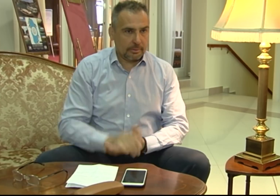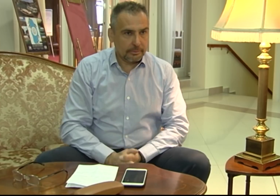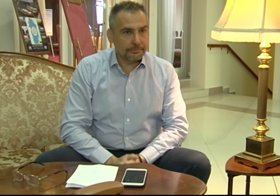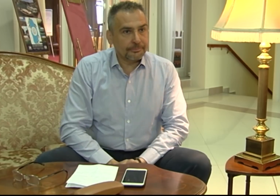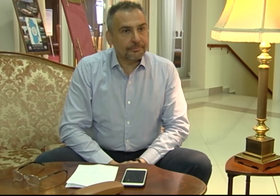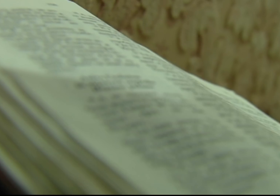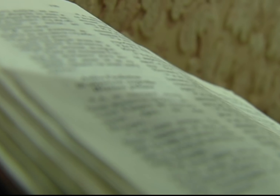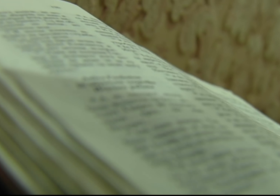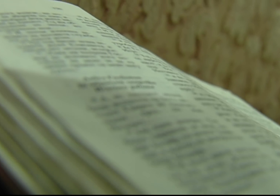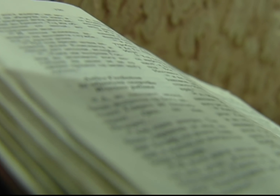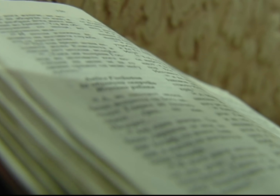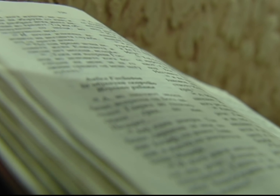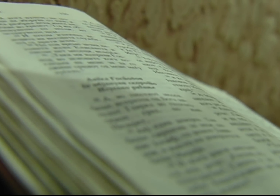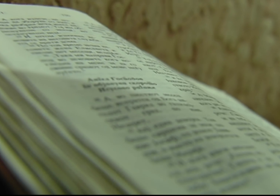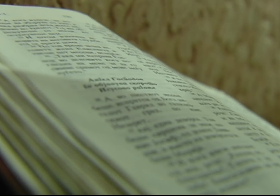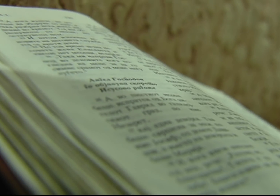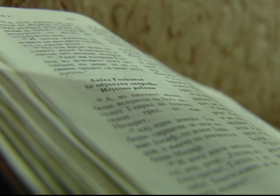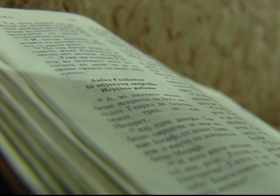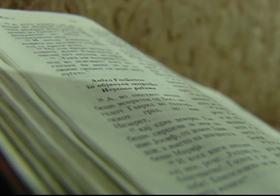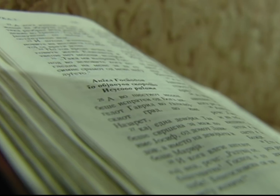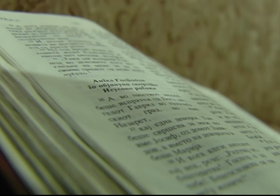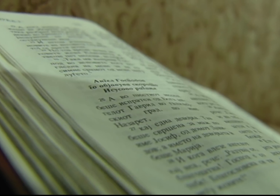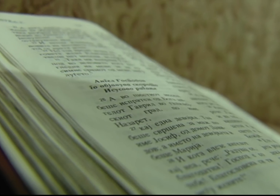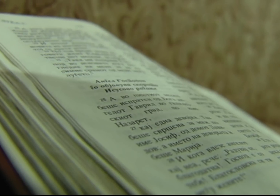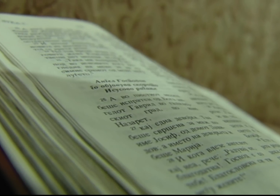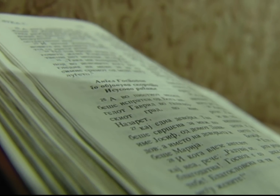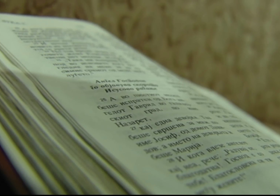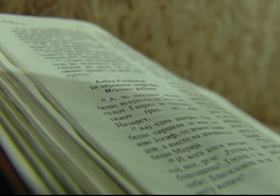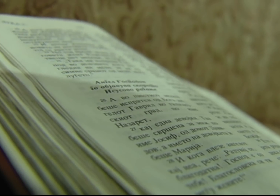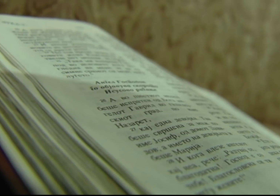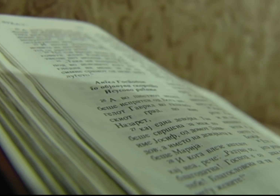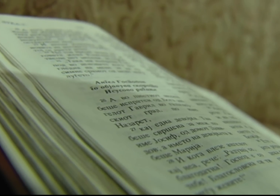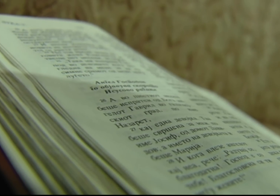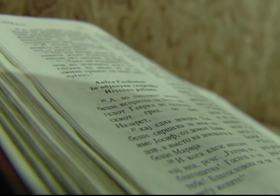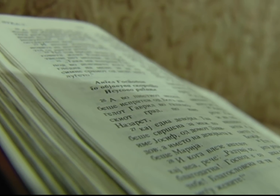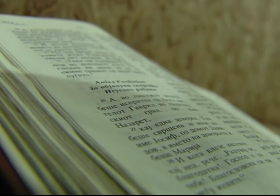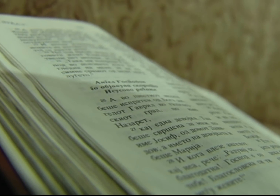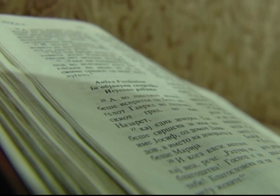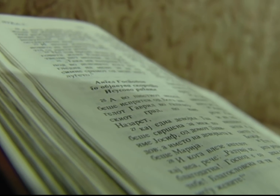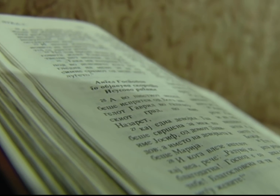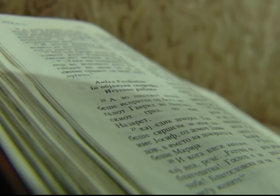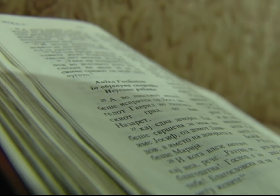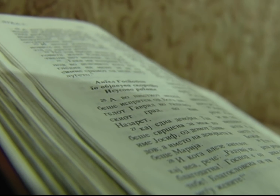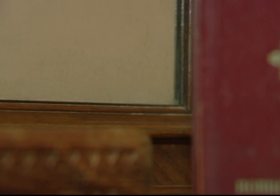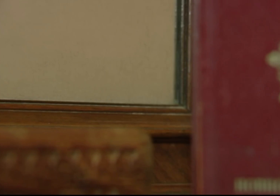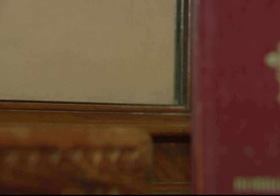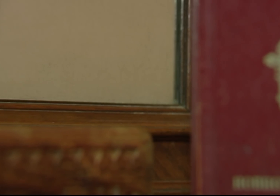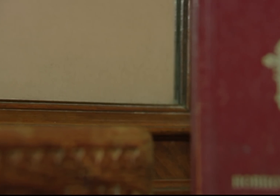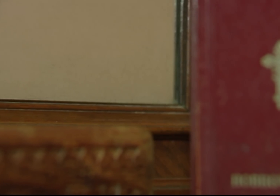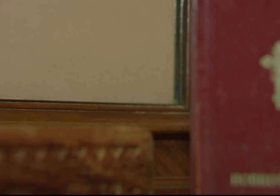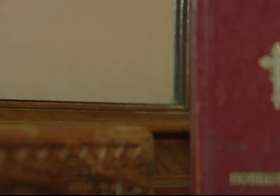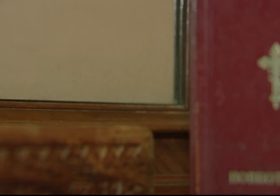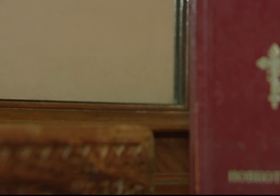луѓето од тамо, а толкувачите Викторија и Маријан ни помага во преводот од странски јазик. Многу интересно за